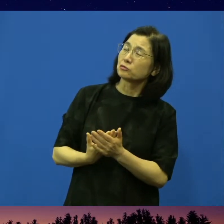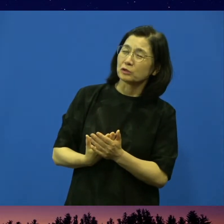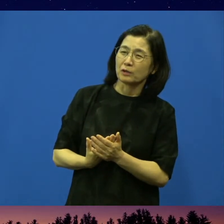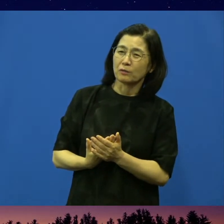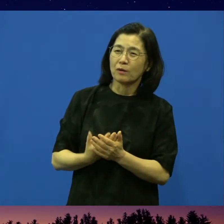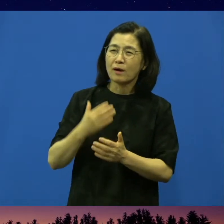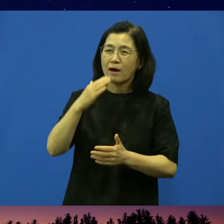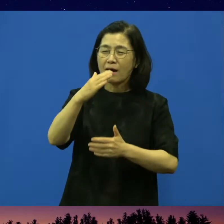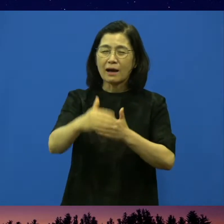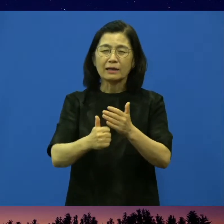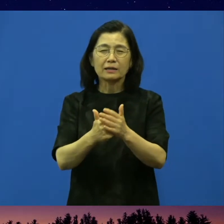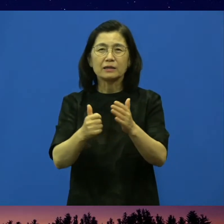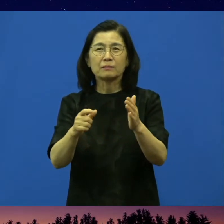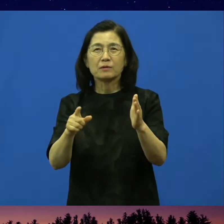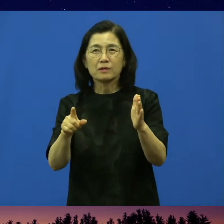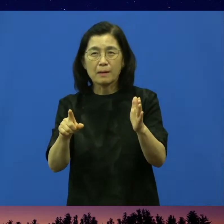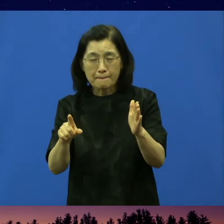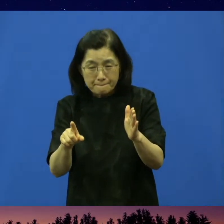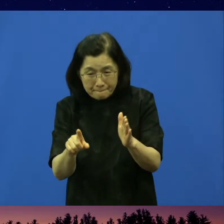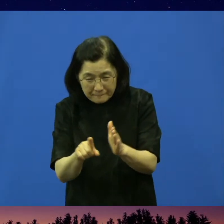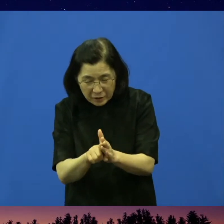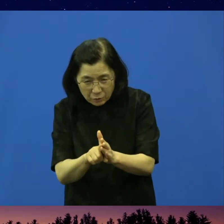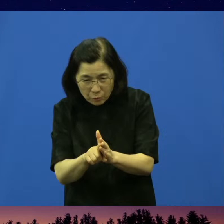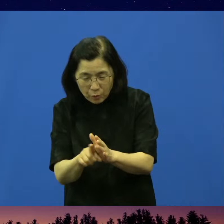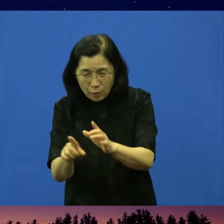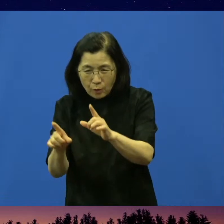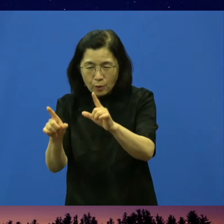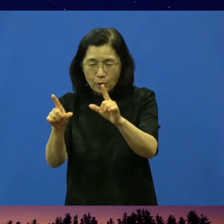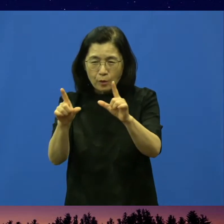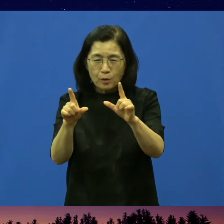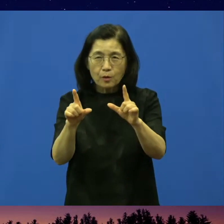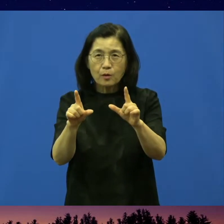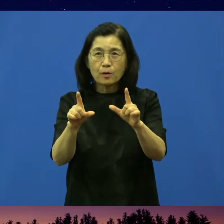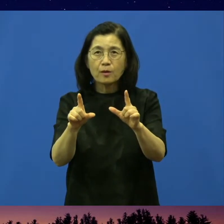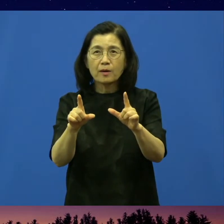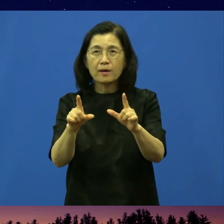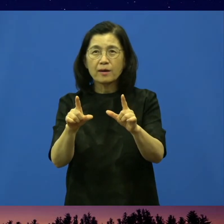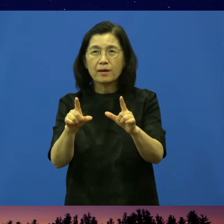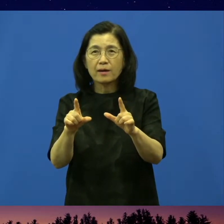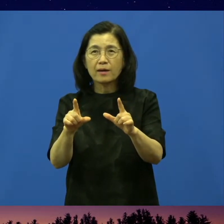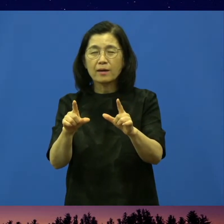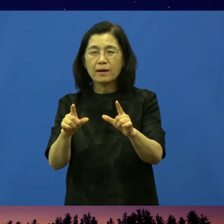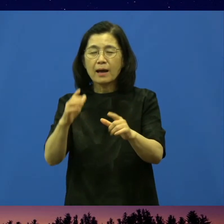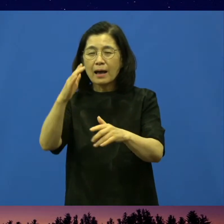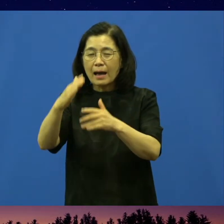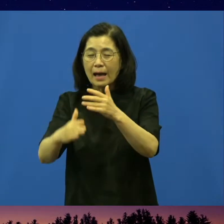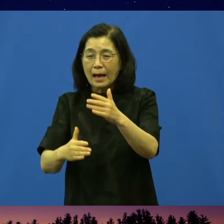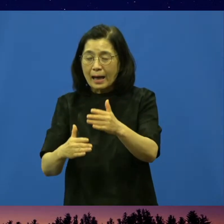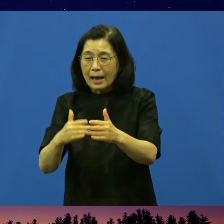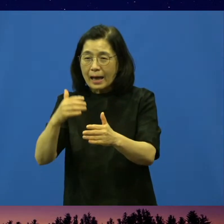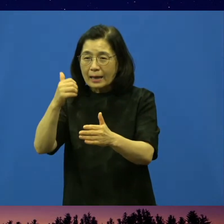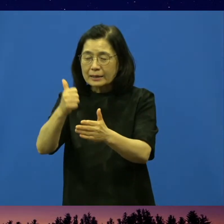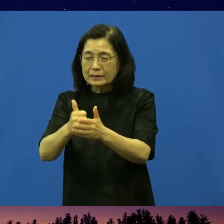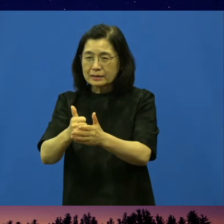하나님을 믿고 사는 불안정함보다 하나님 없이 안정된 삶을 살고 있습니다.